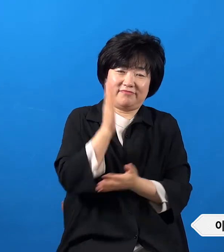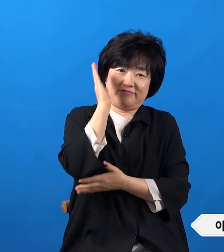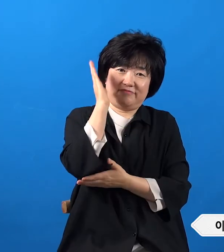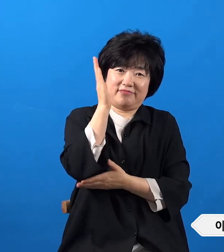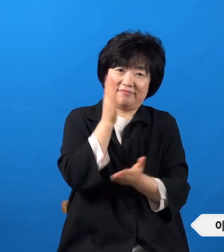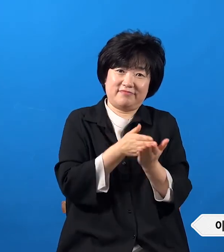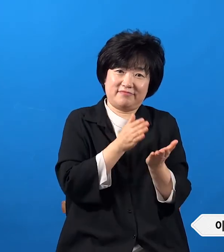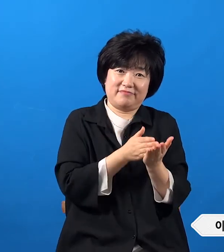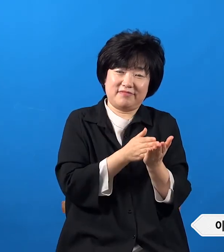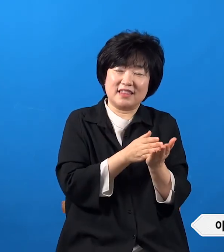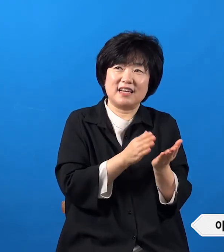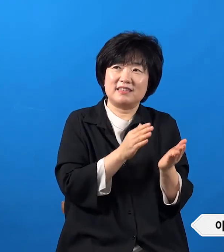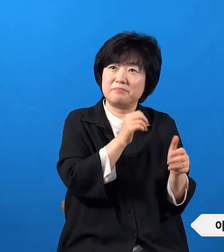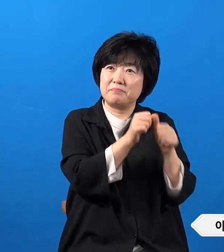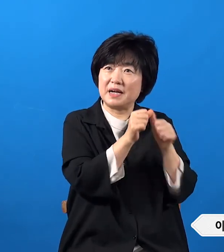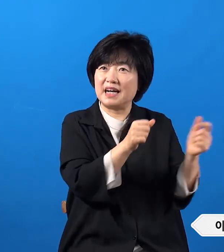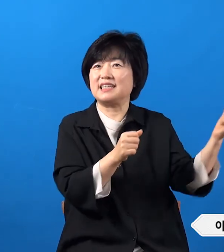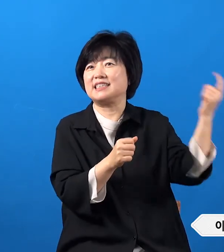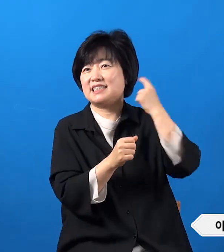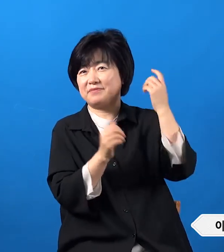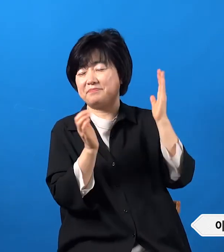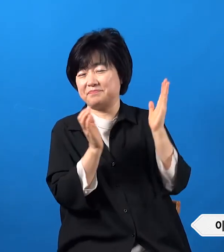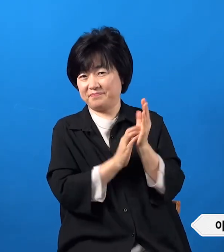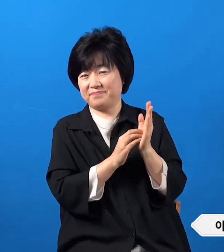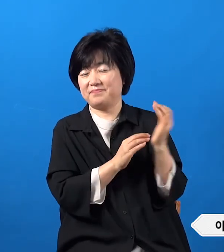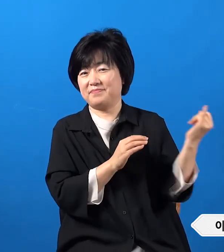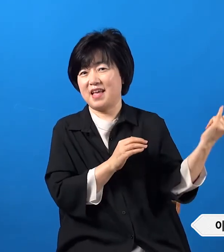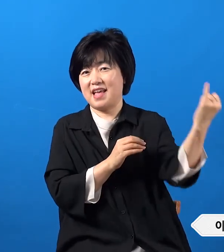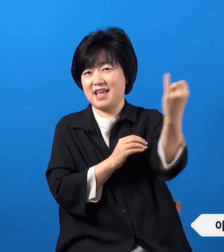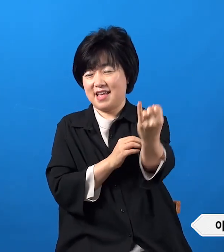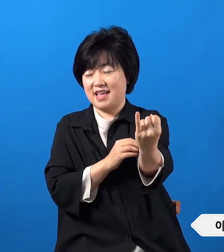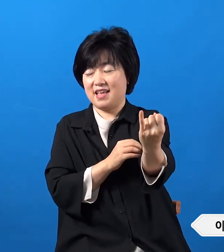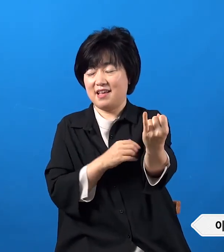가슴이 뛰기 시작합니다. 하나님이 주신 기회야.